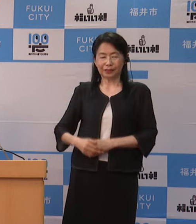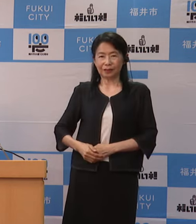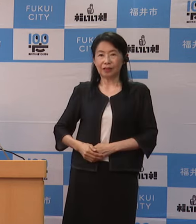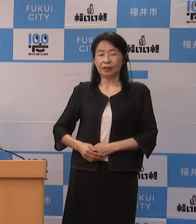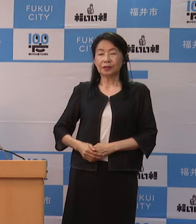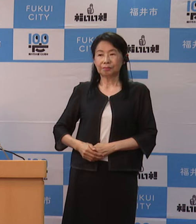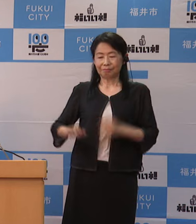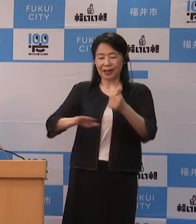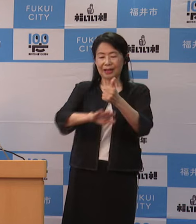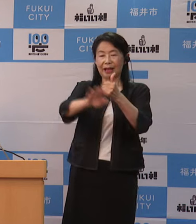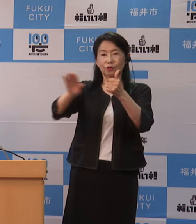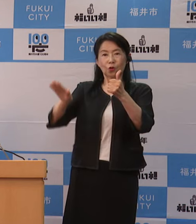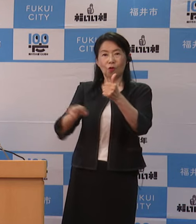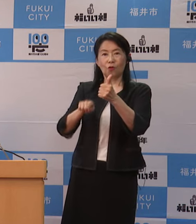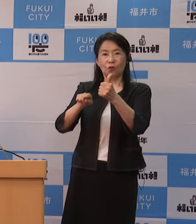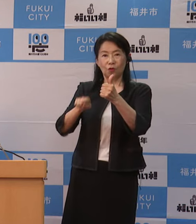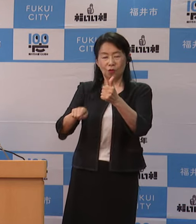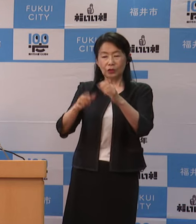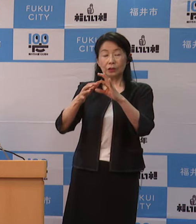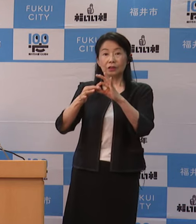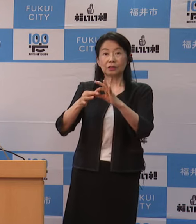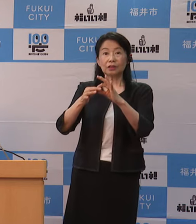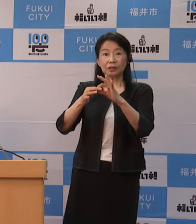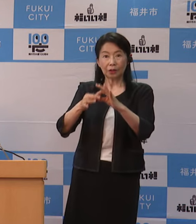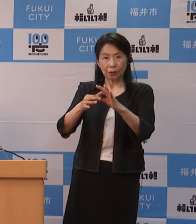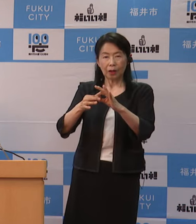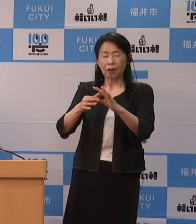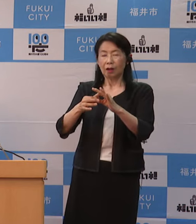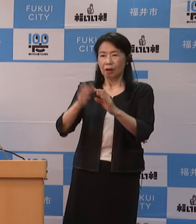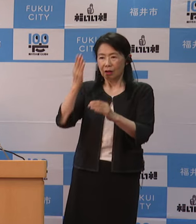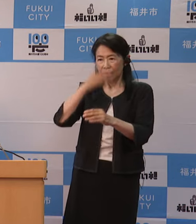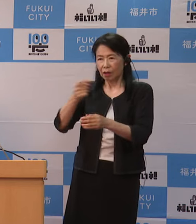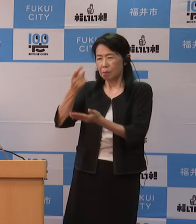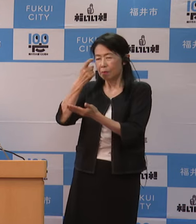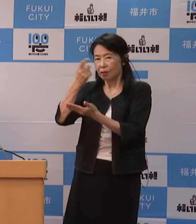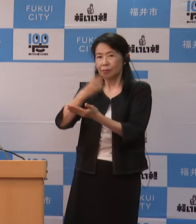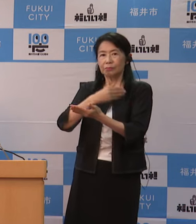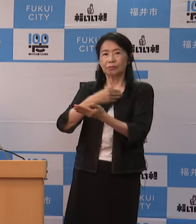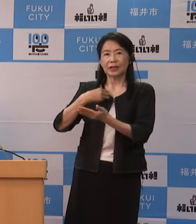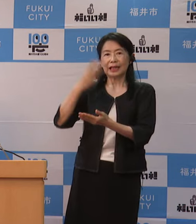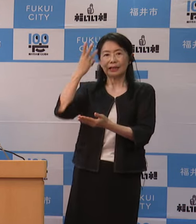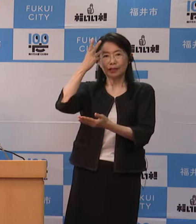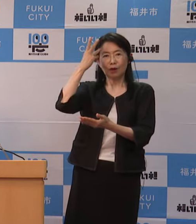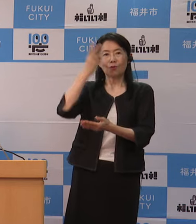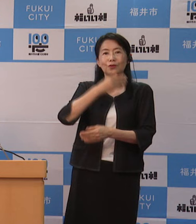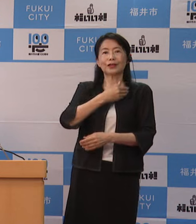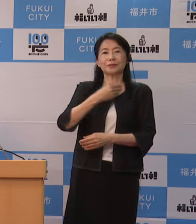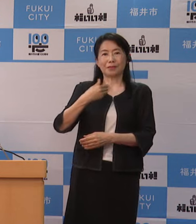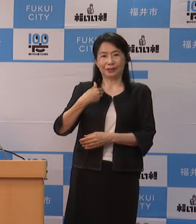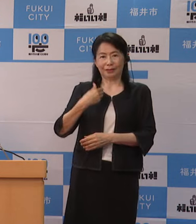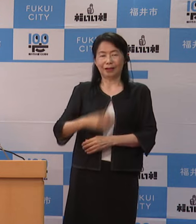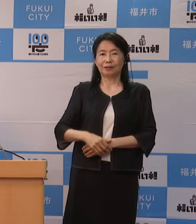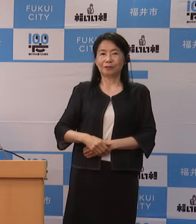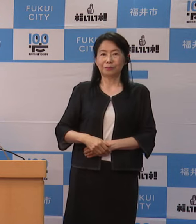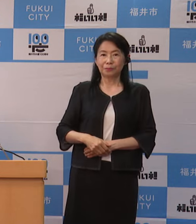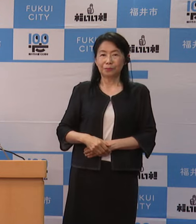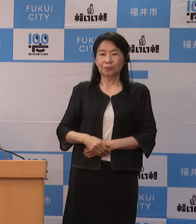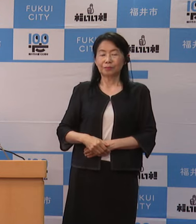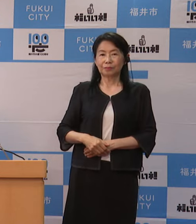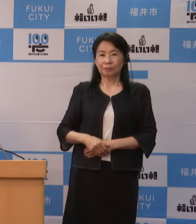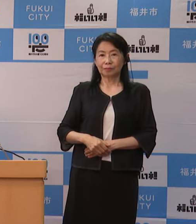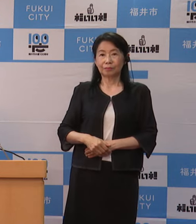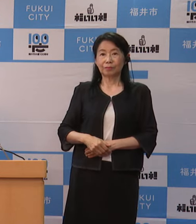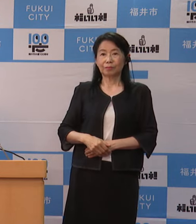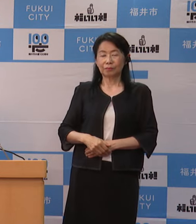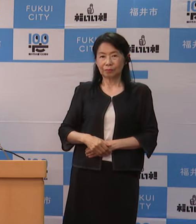、環境のことに関してはかなり学ぶことがあるのではないかなというふうに私は感じて、